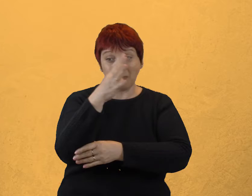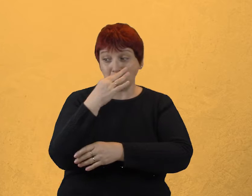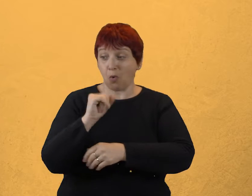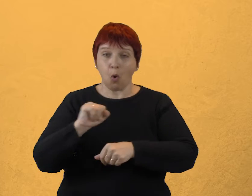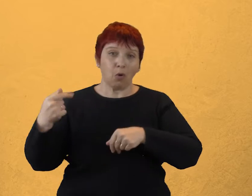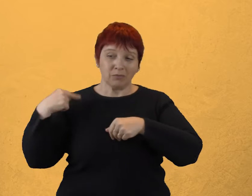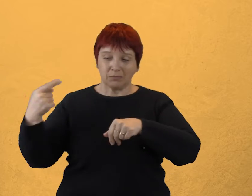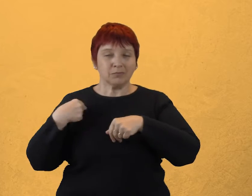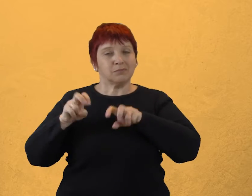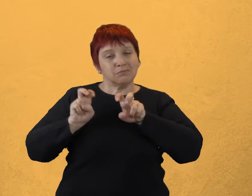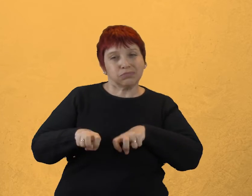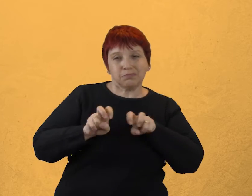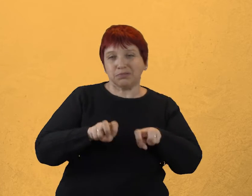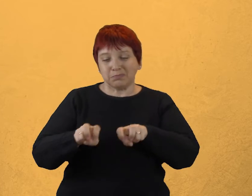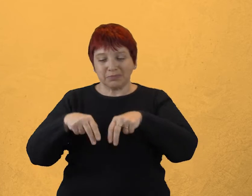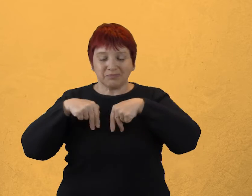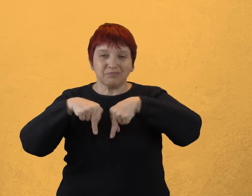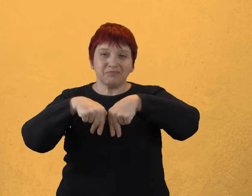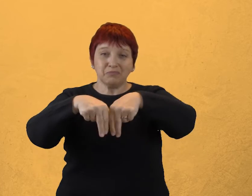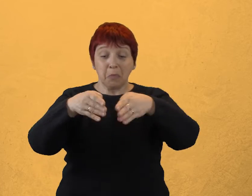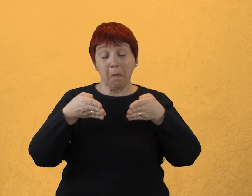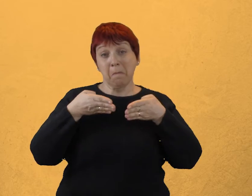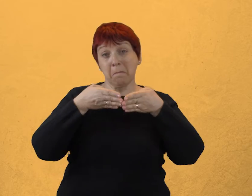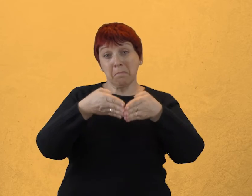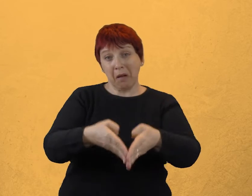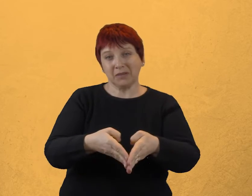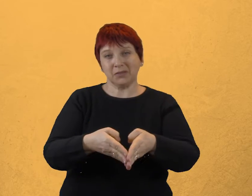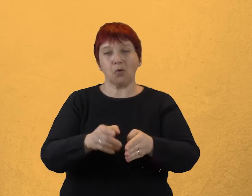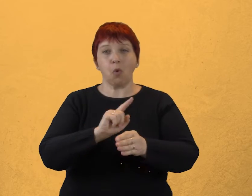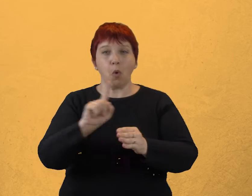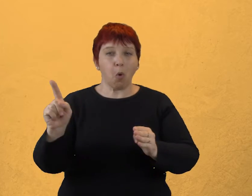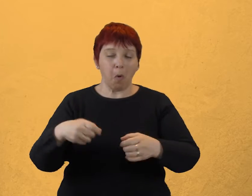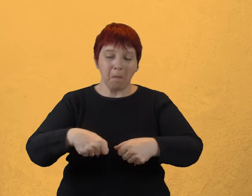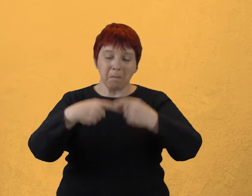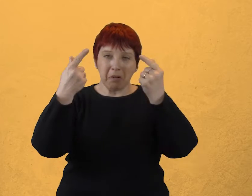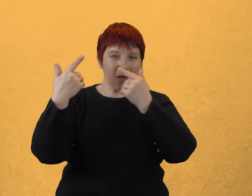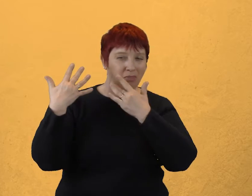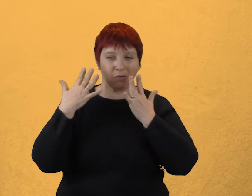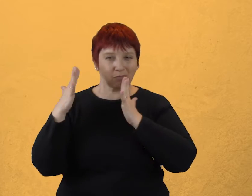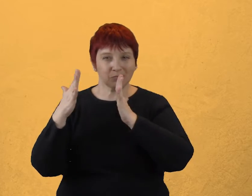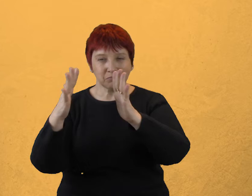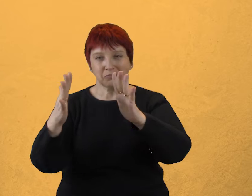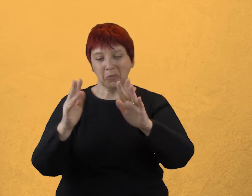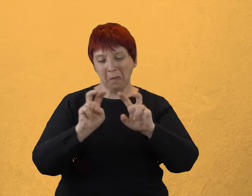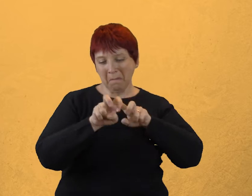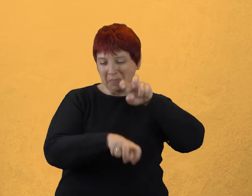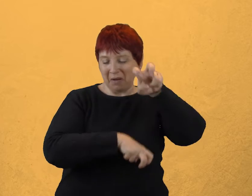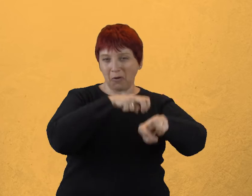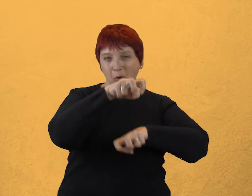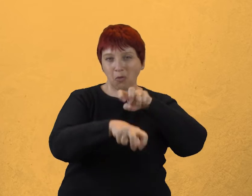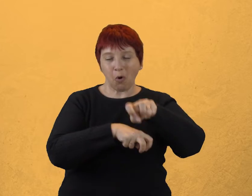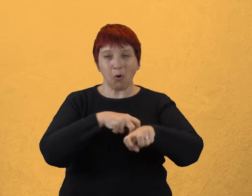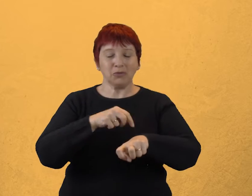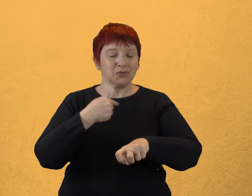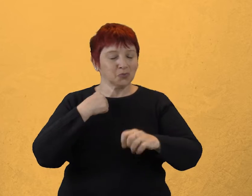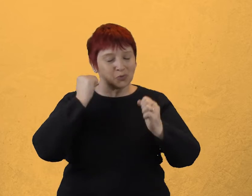caminamos tomados de la mano por la playa Ramírez, o nos perdemos en el Prado, en el Parque Rodó, o por